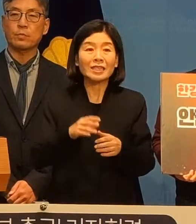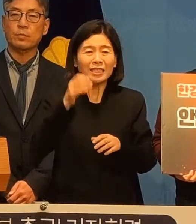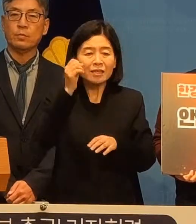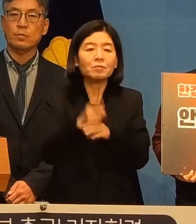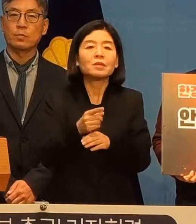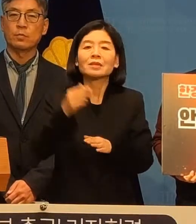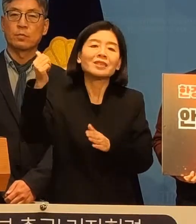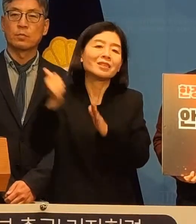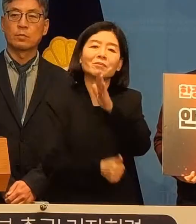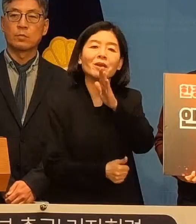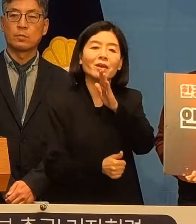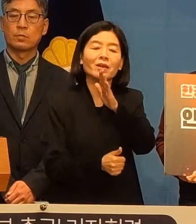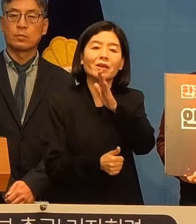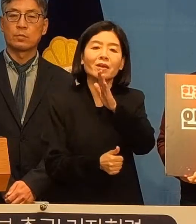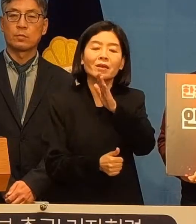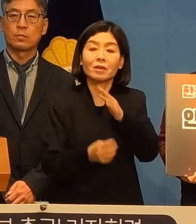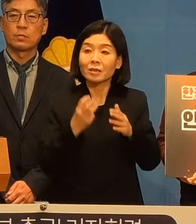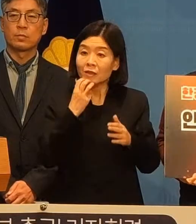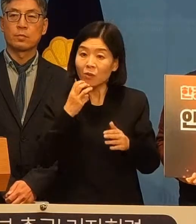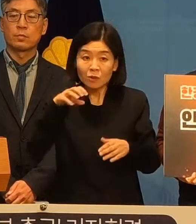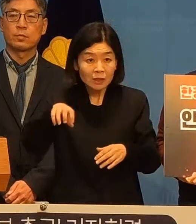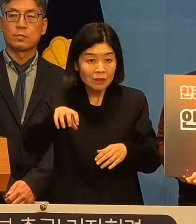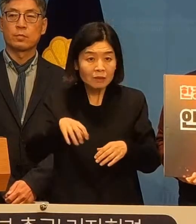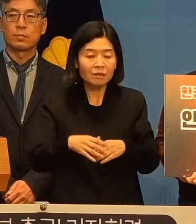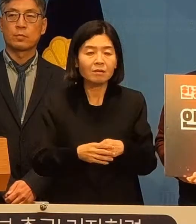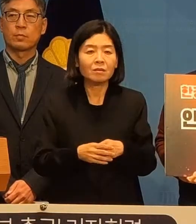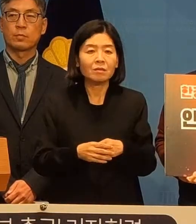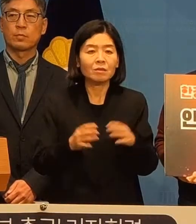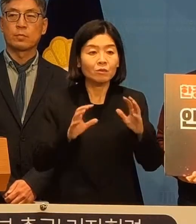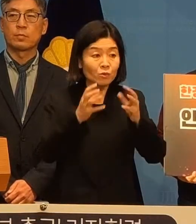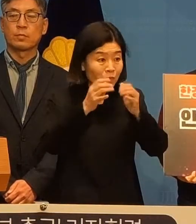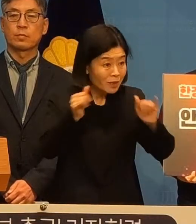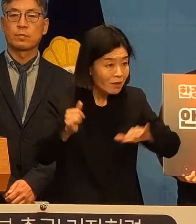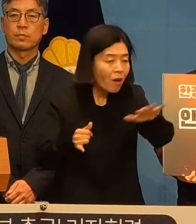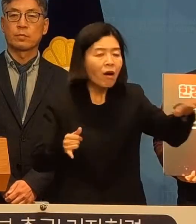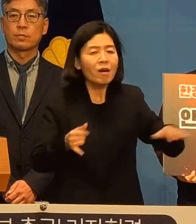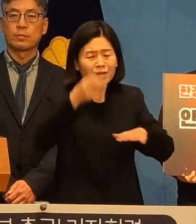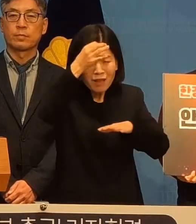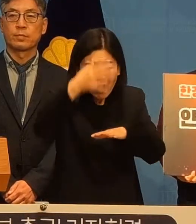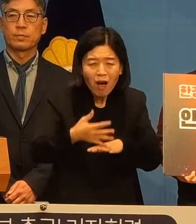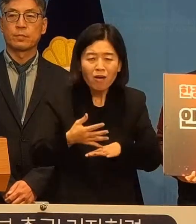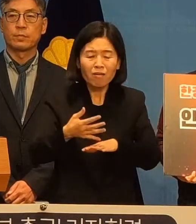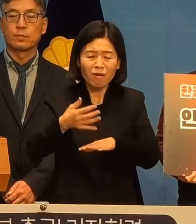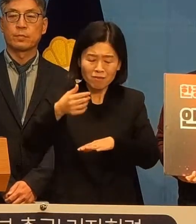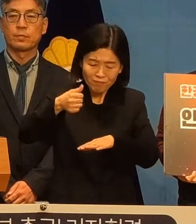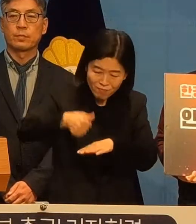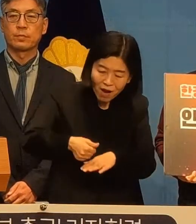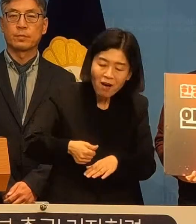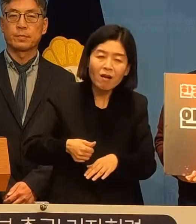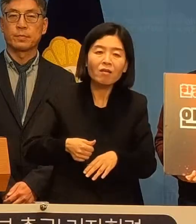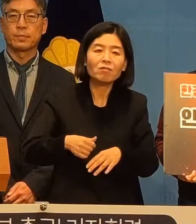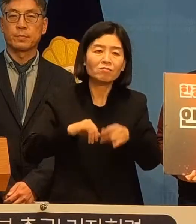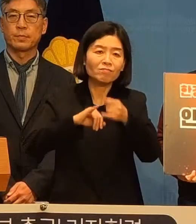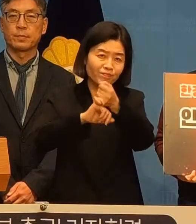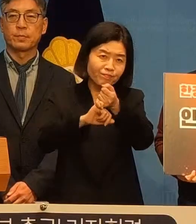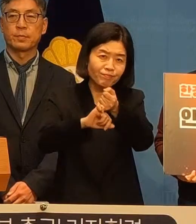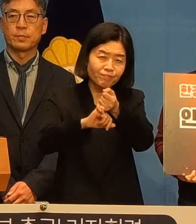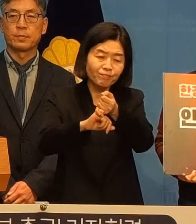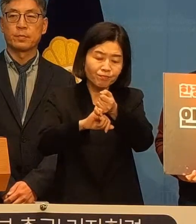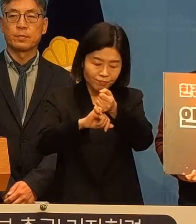실패고 서울시가 즉각 시민들께 사과하고 석고대죄해야 되는 그런 상황이다. 이런